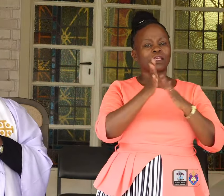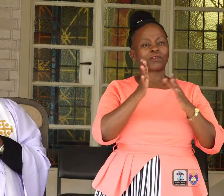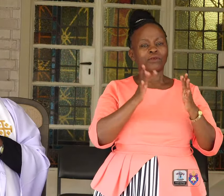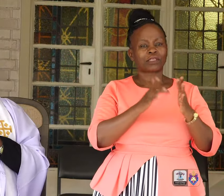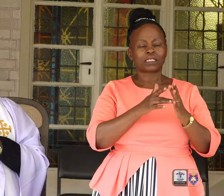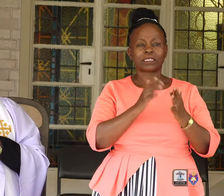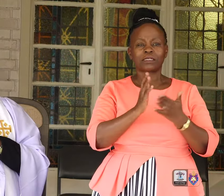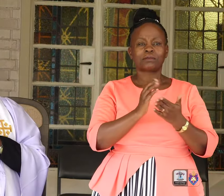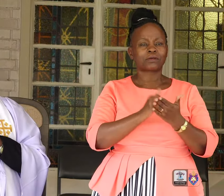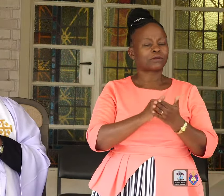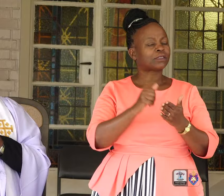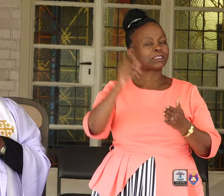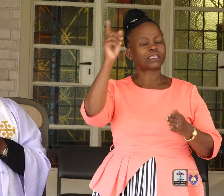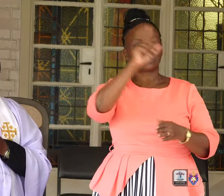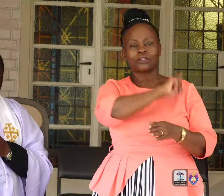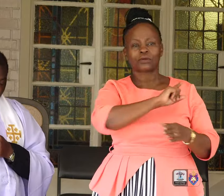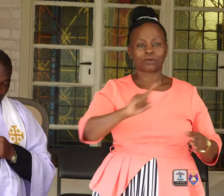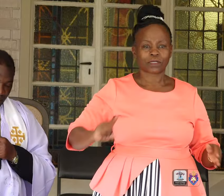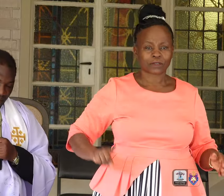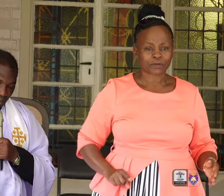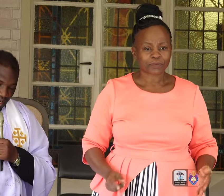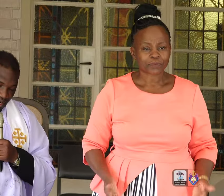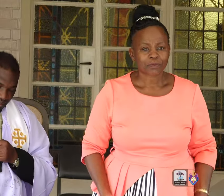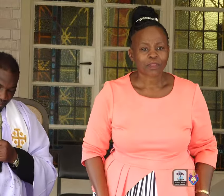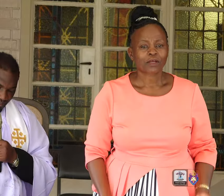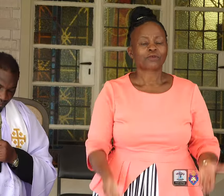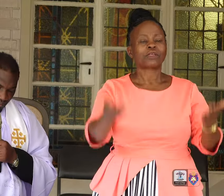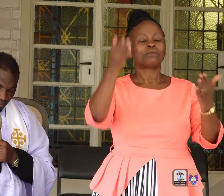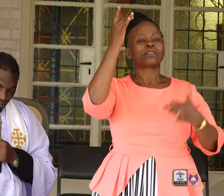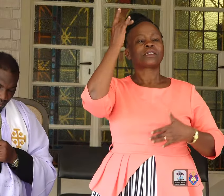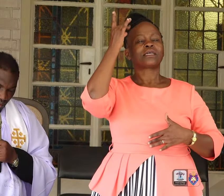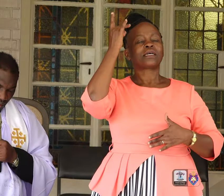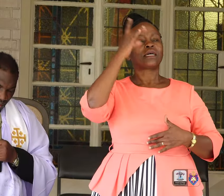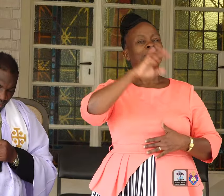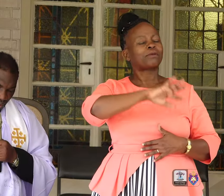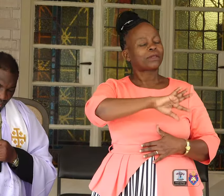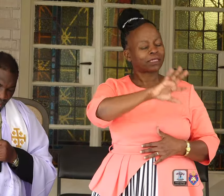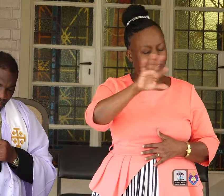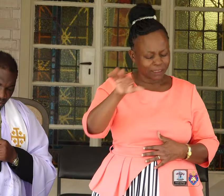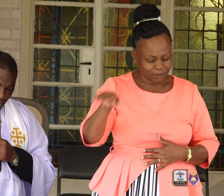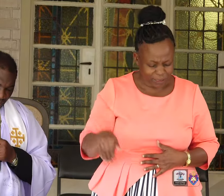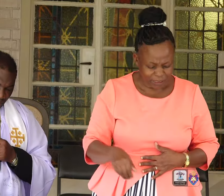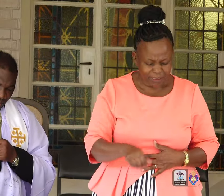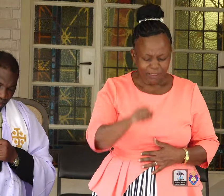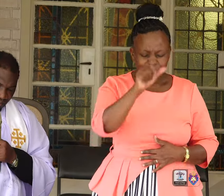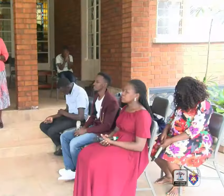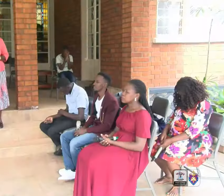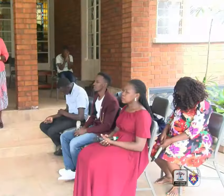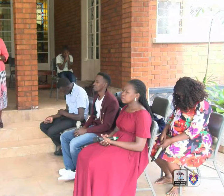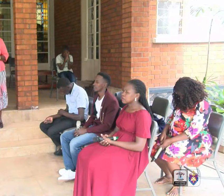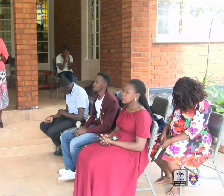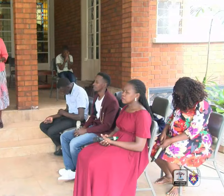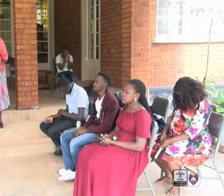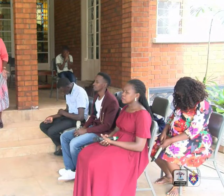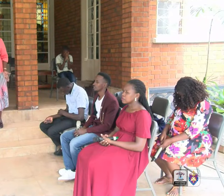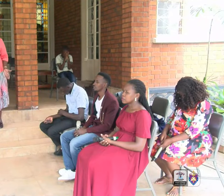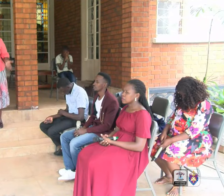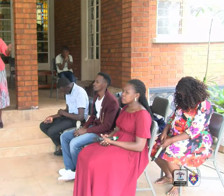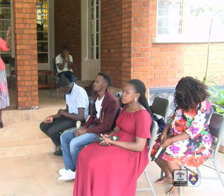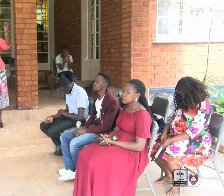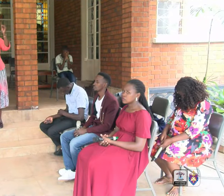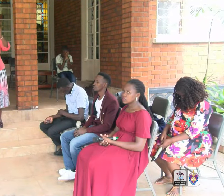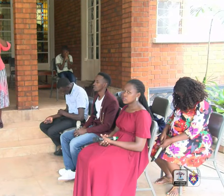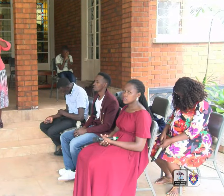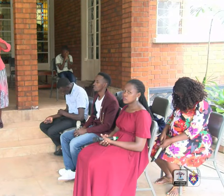Mukama. Era tusitula abalwadde bonna, buli mulwadde tumusitula. Ayi Katonda